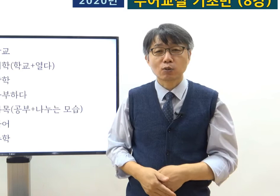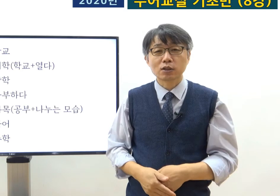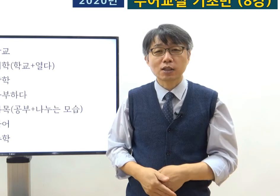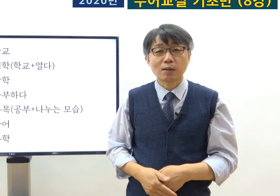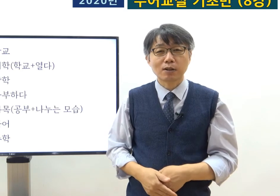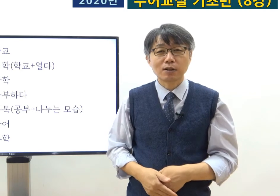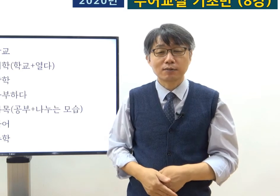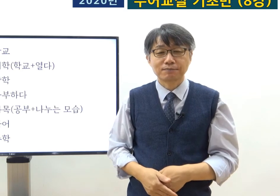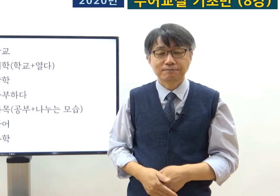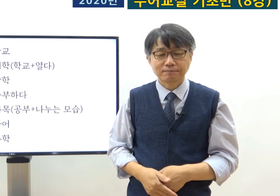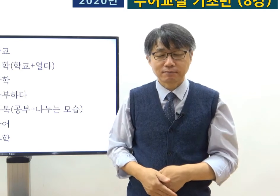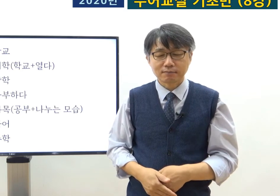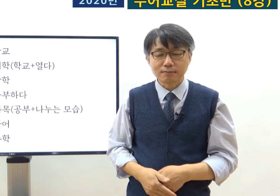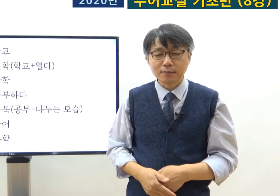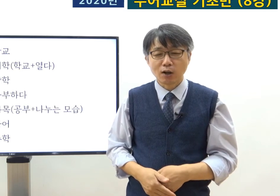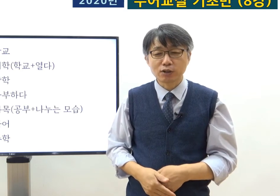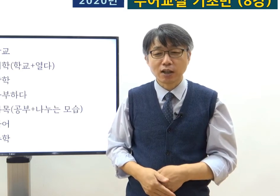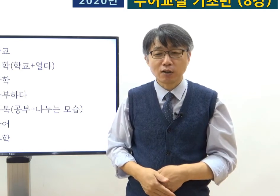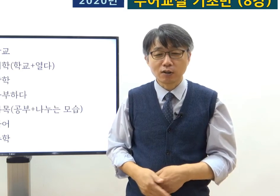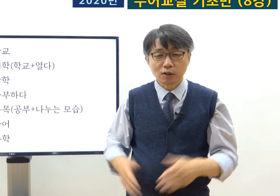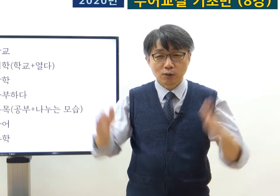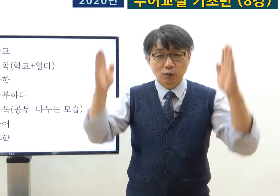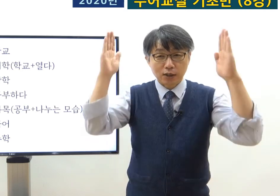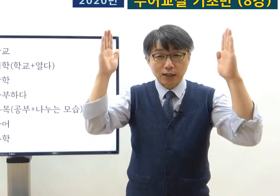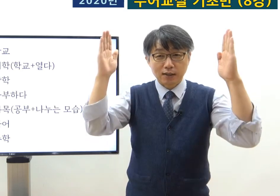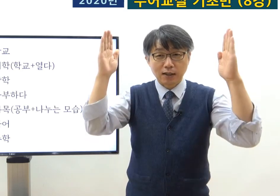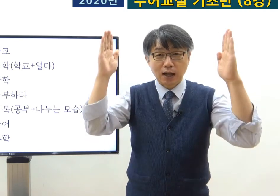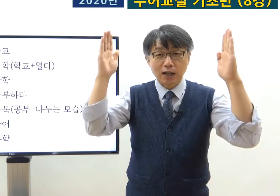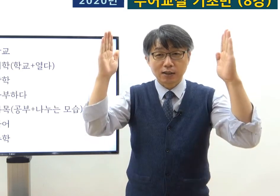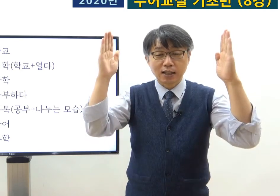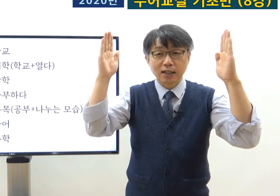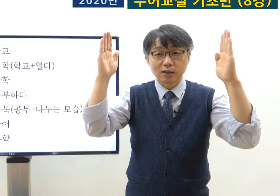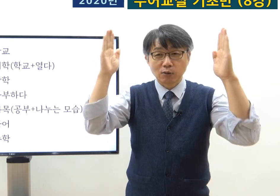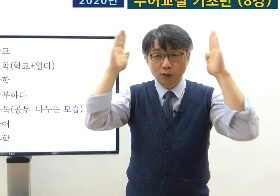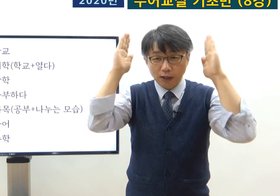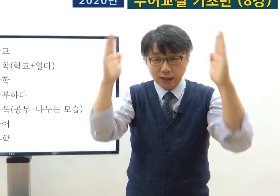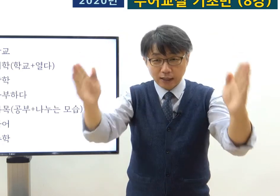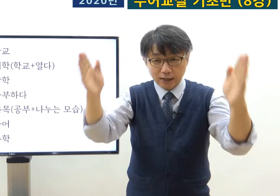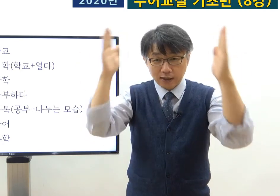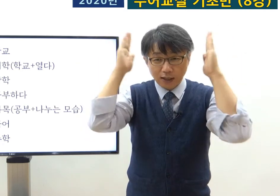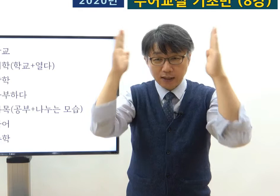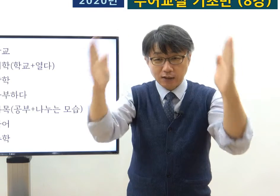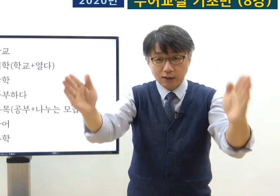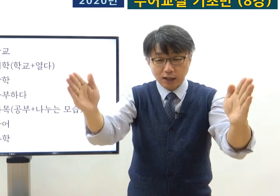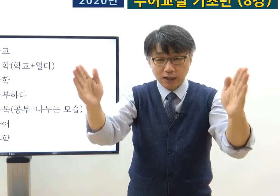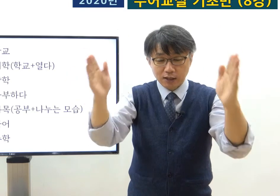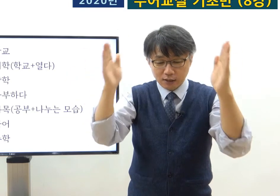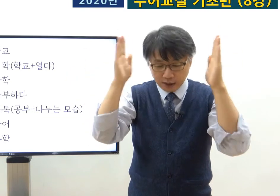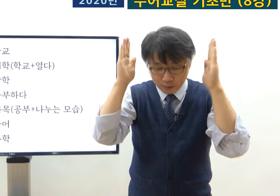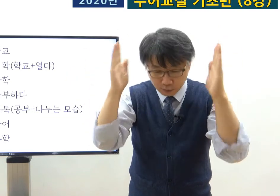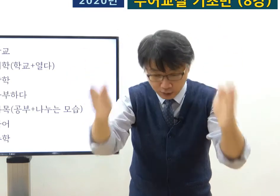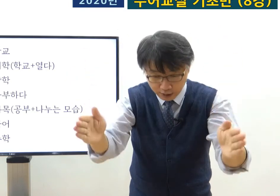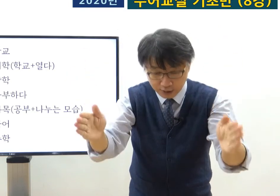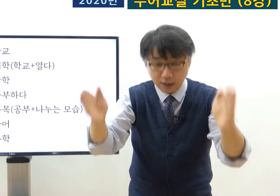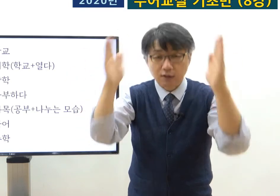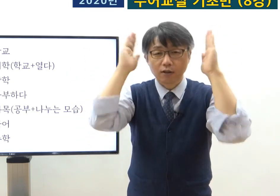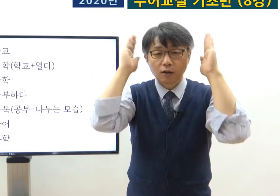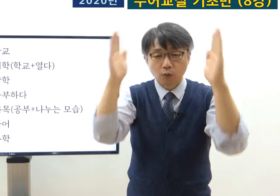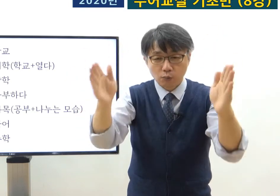독서실 가면 어떻게 해요? 이렇게 딱 책상이 있고요. 이렇게 딱 이렇게 하잖아요. 이렇게 딱 집중해서 하는 거잖아요.